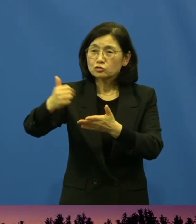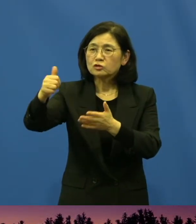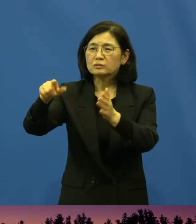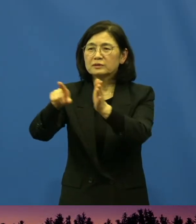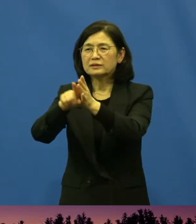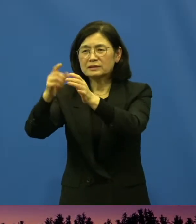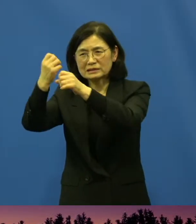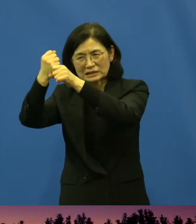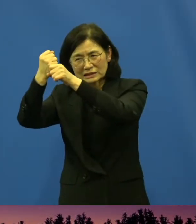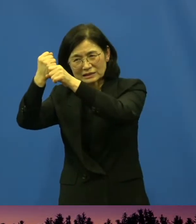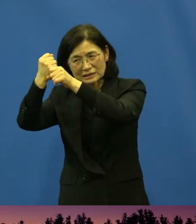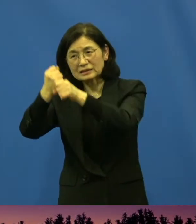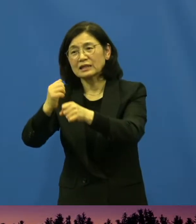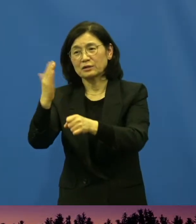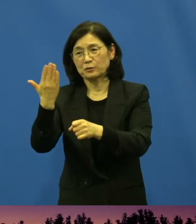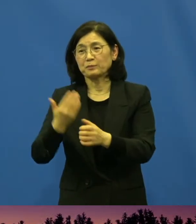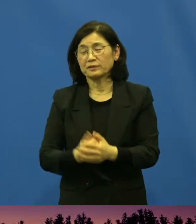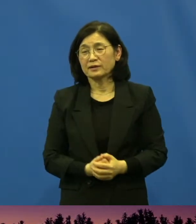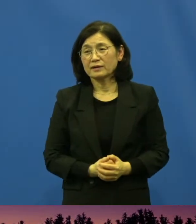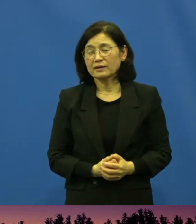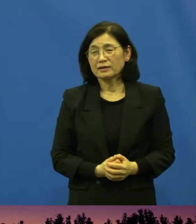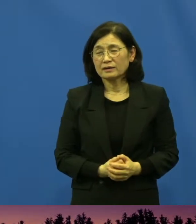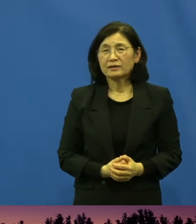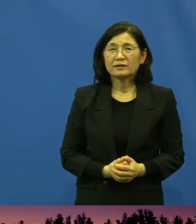되는 거죠.